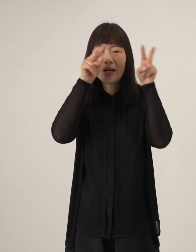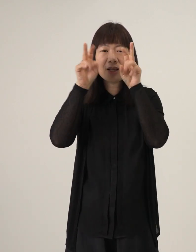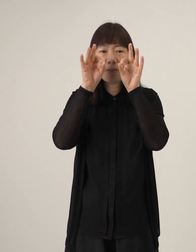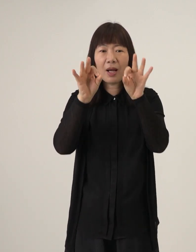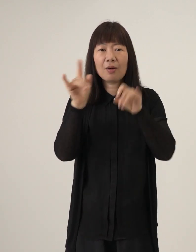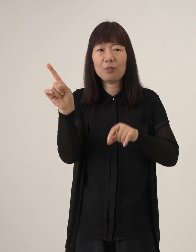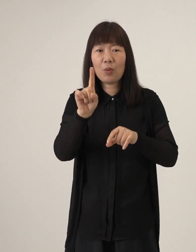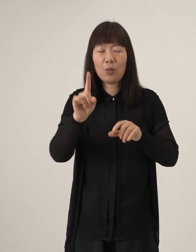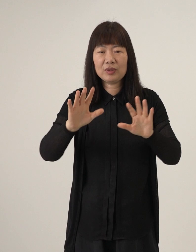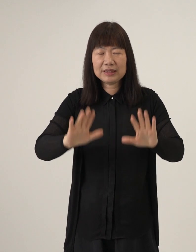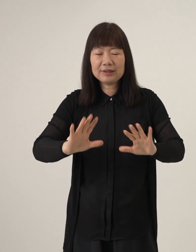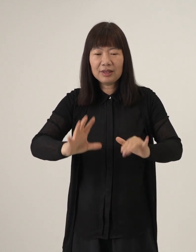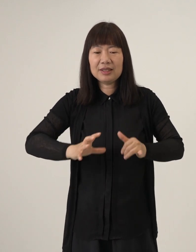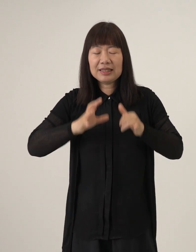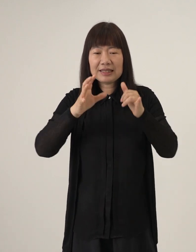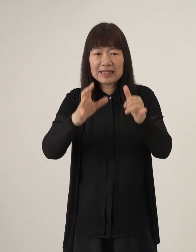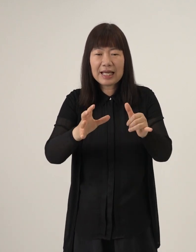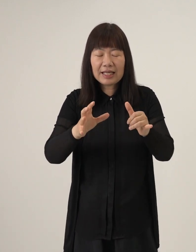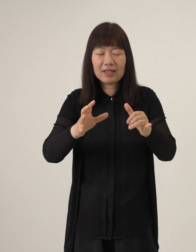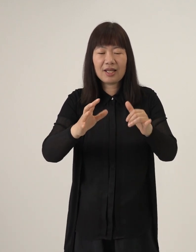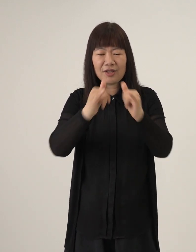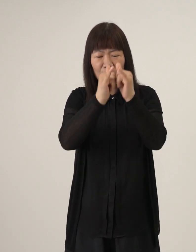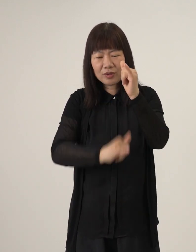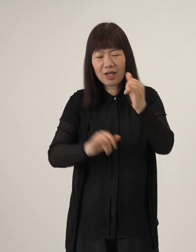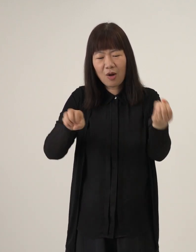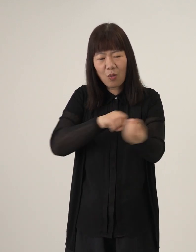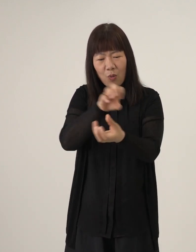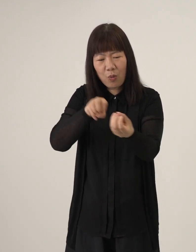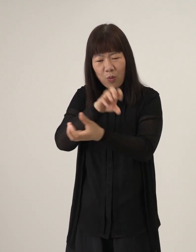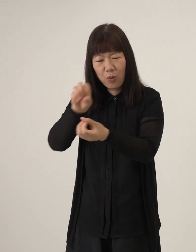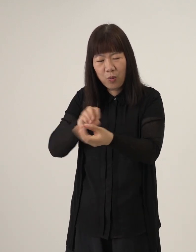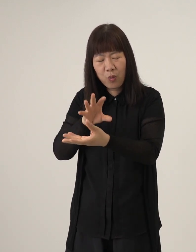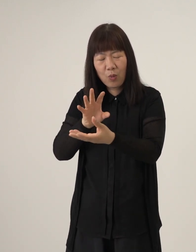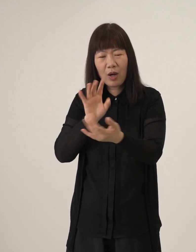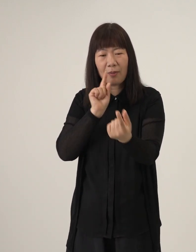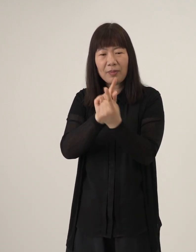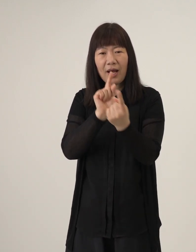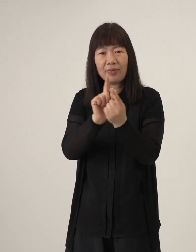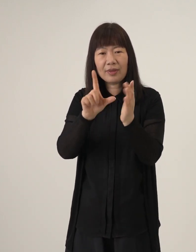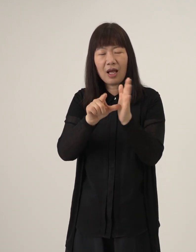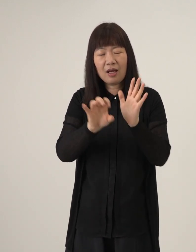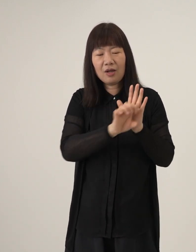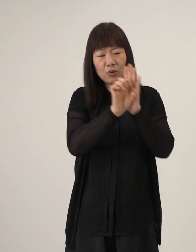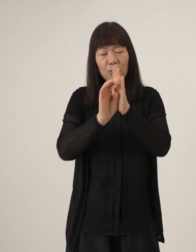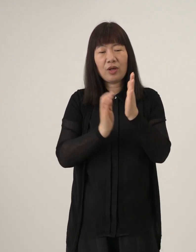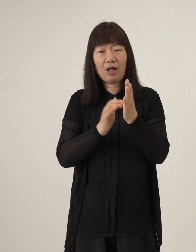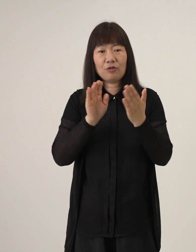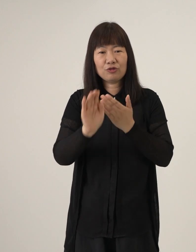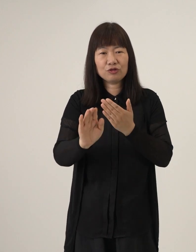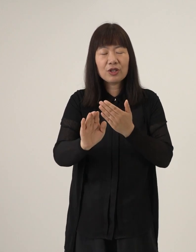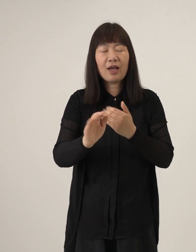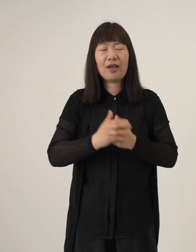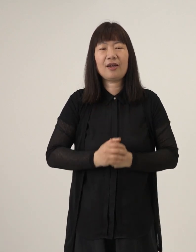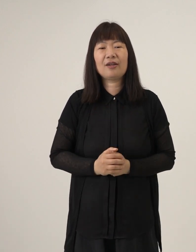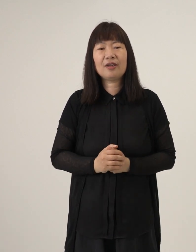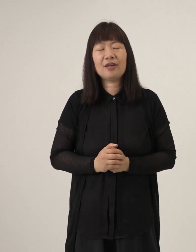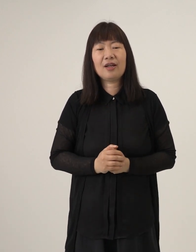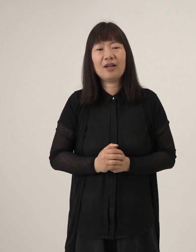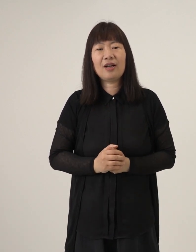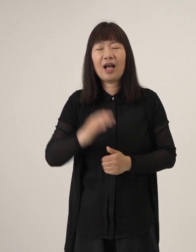이 세계 재편의 혼란기 속에서 이 코로나 이후의 세계적인 혼란기